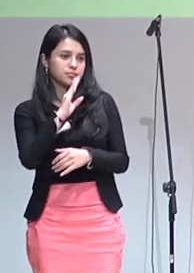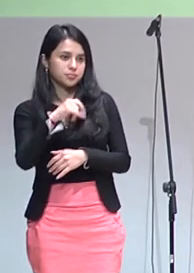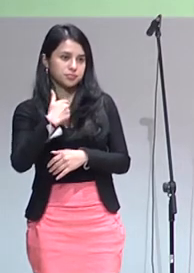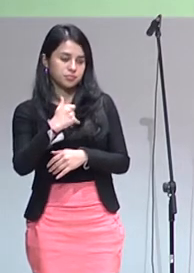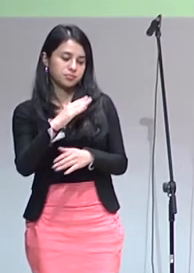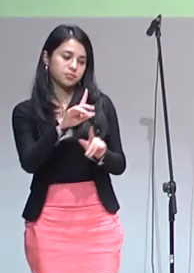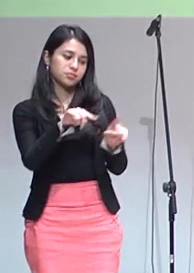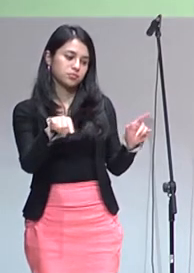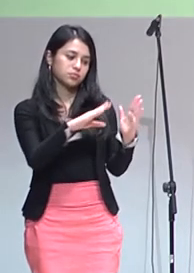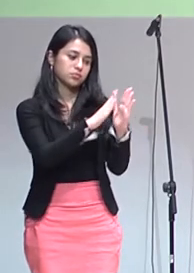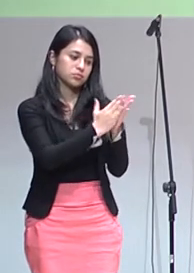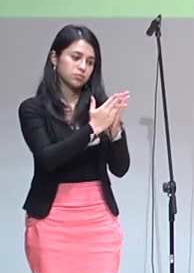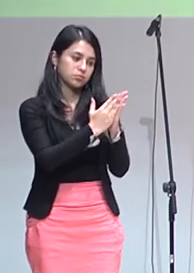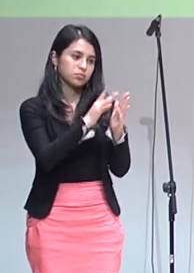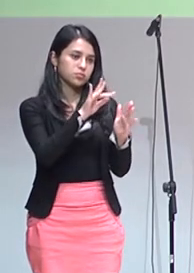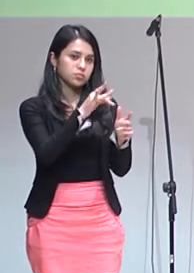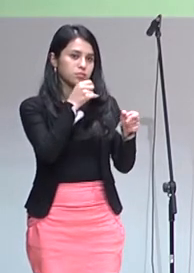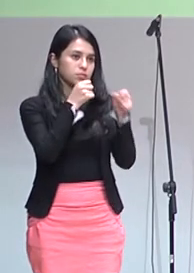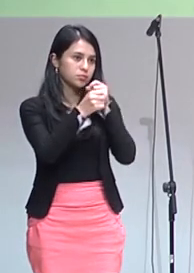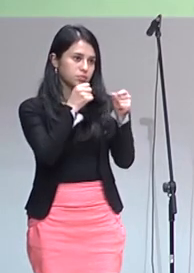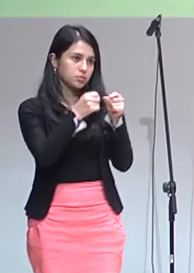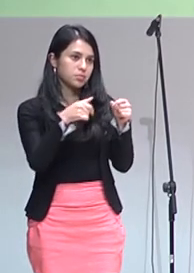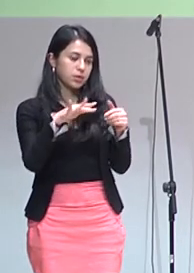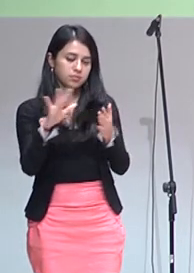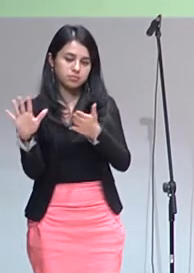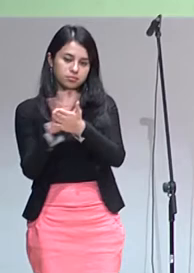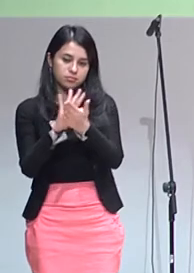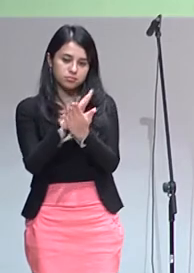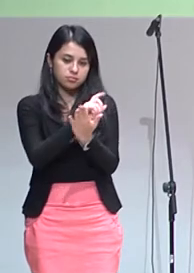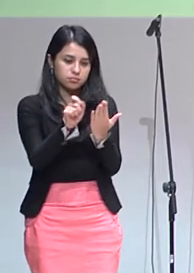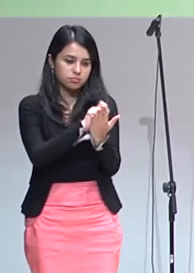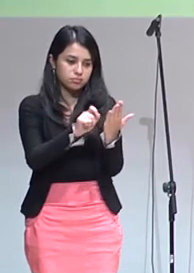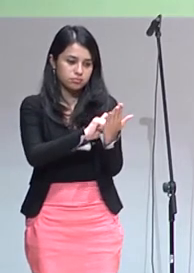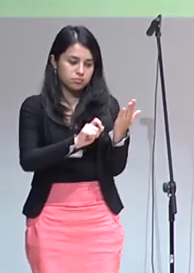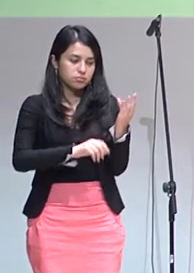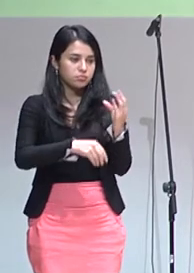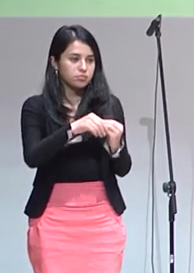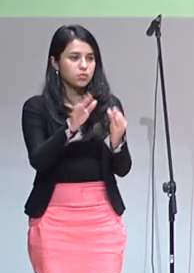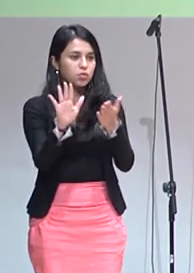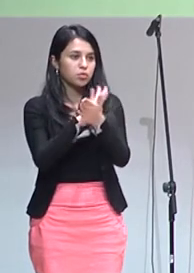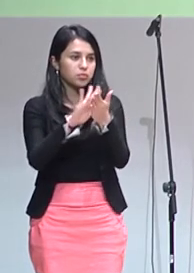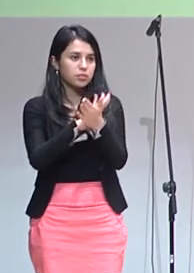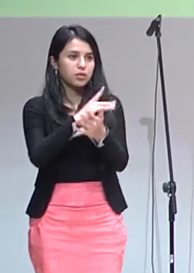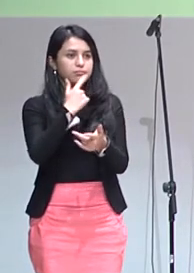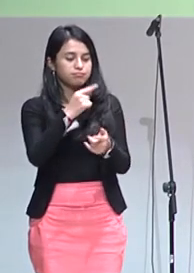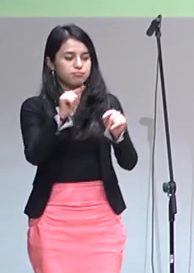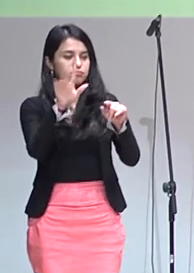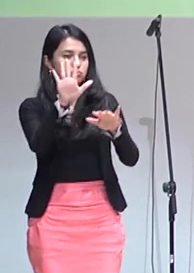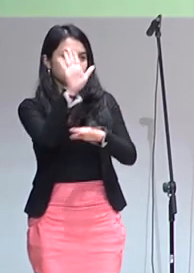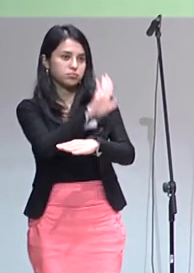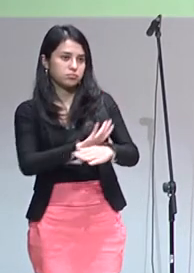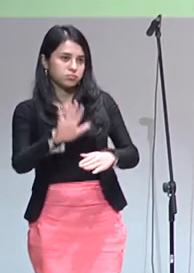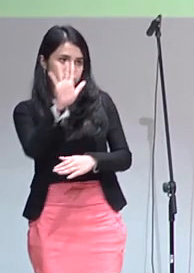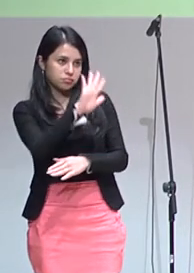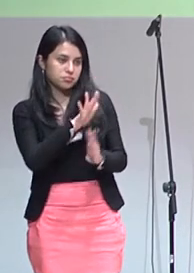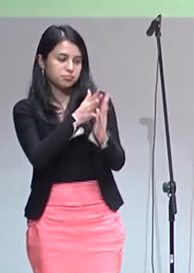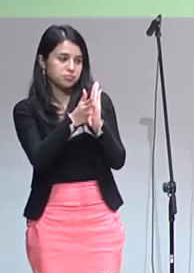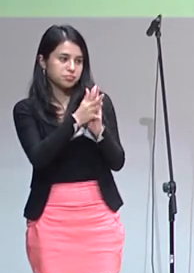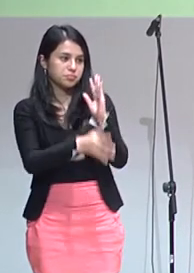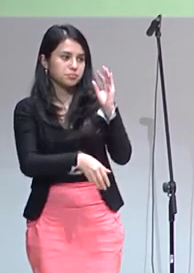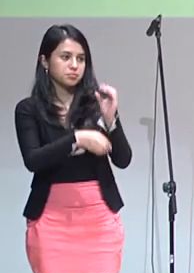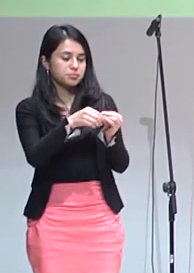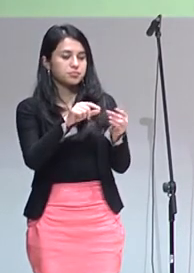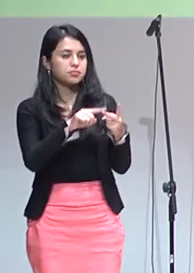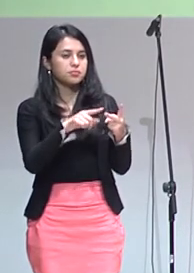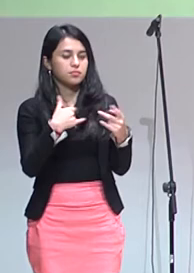un cuaderno que se llama el cuaderno de noticias, donde registra la noticia, el medio, bueno, comentarios, si es local, nacional, regional. Y también